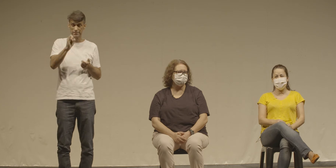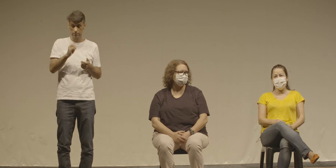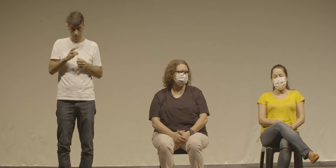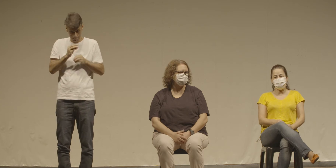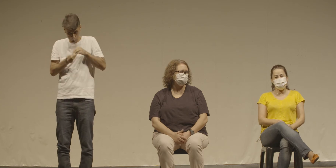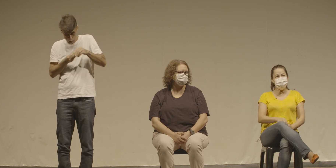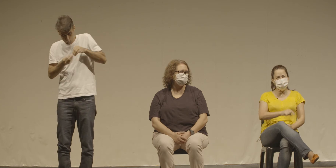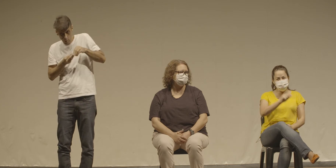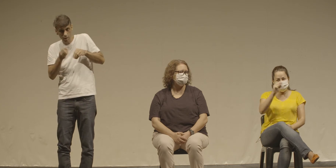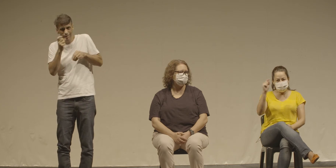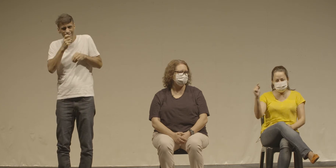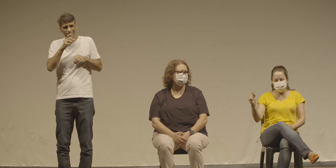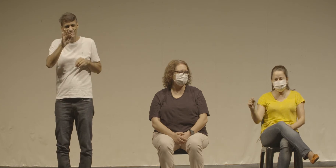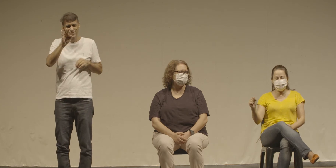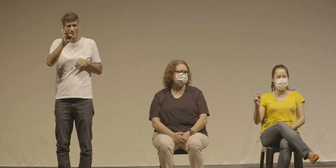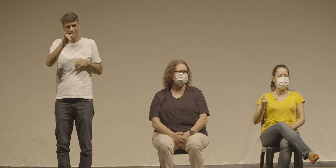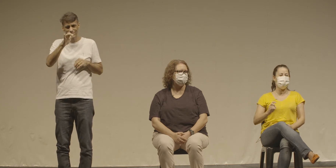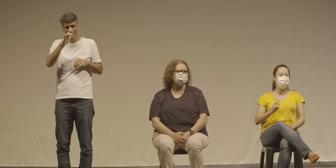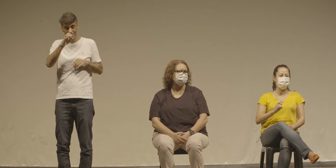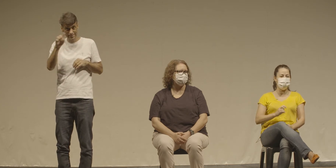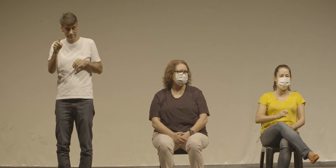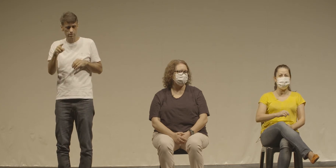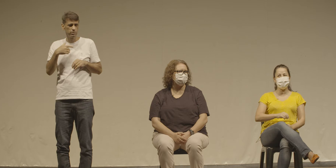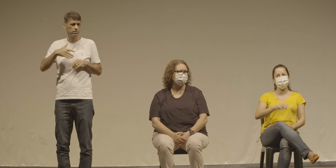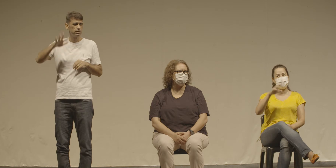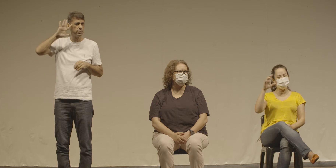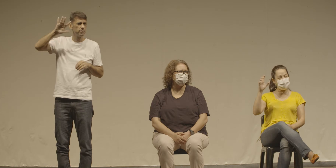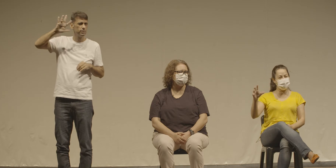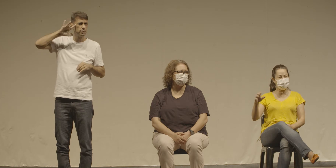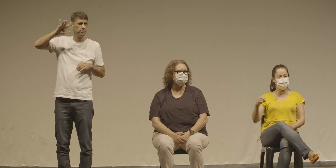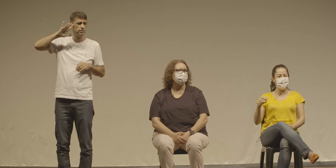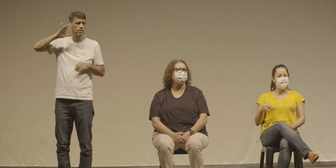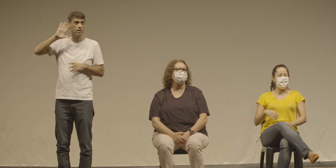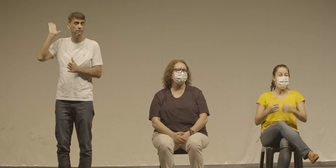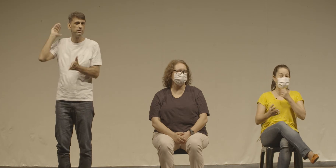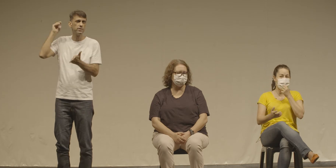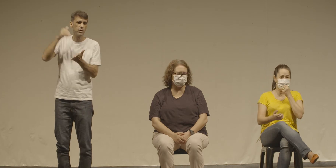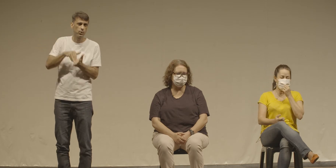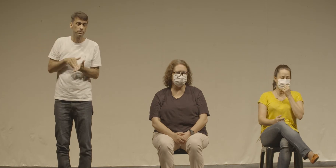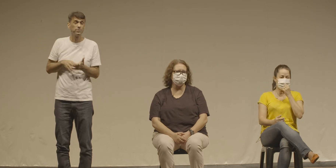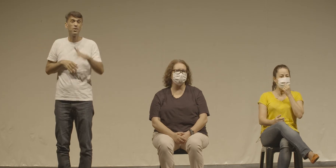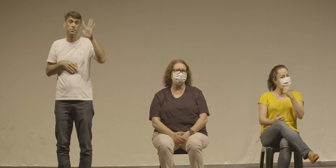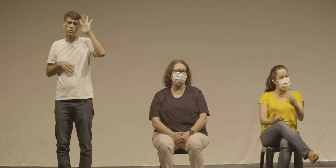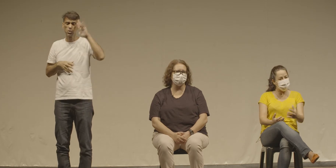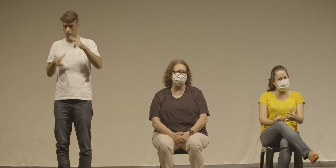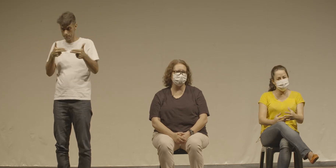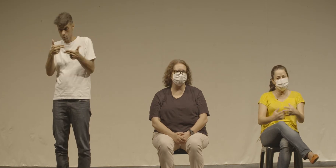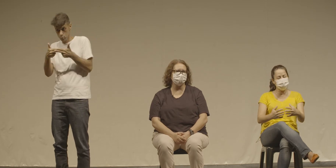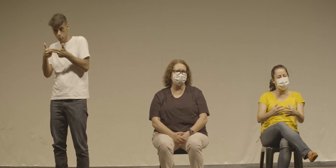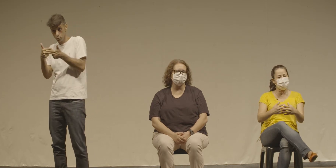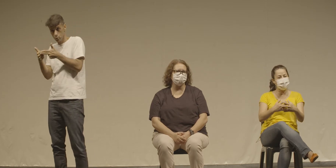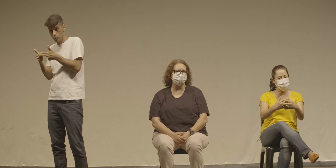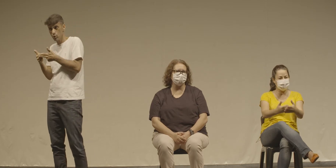sabe? Quando a gente construiu esse arco, a gente pensou também em levar para o clímax. Aí a gente conversou com o montador que queria